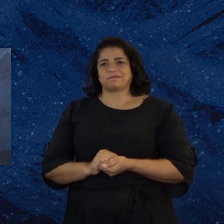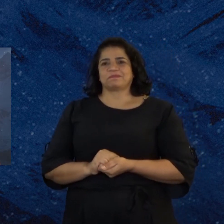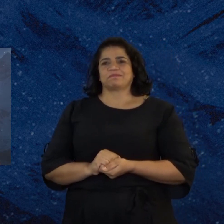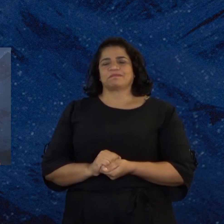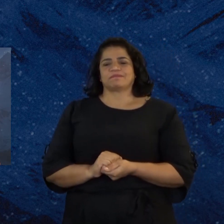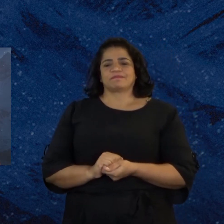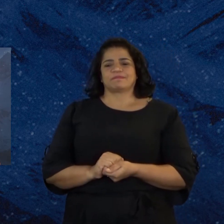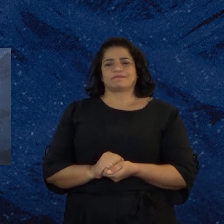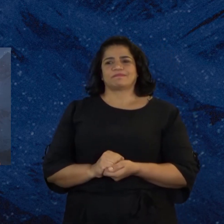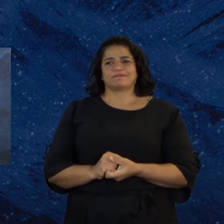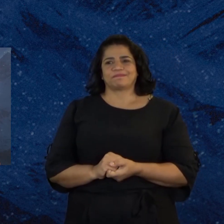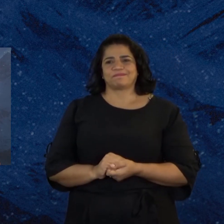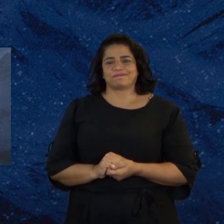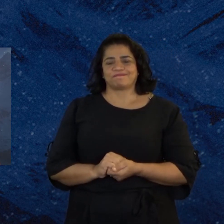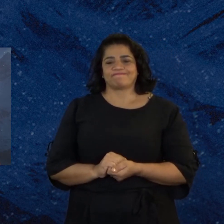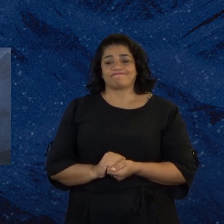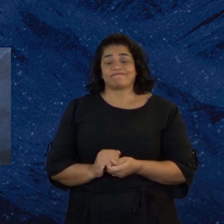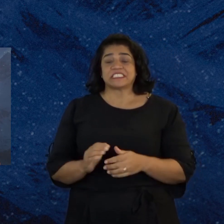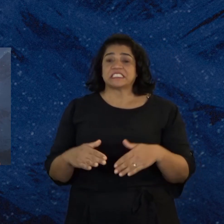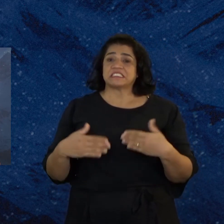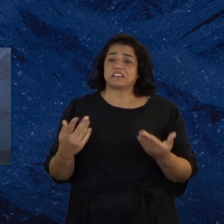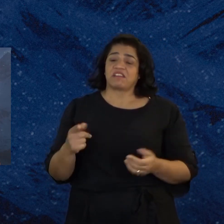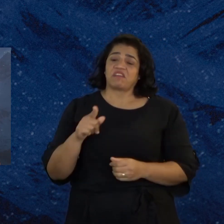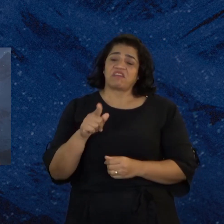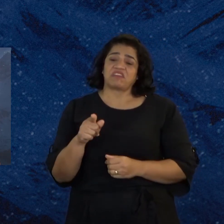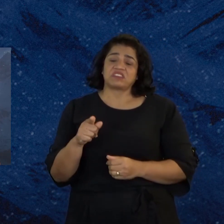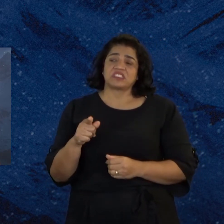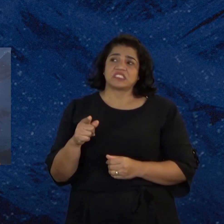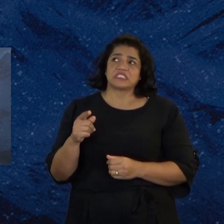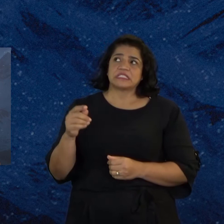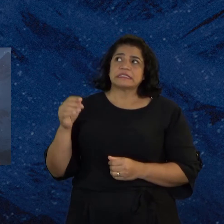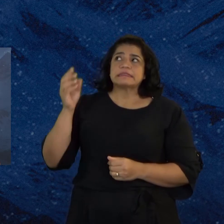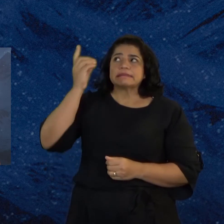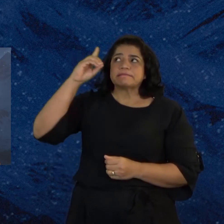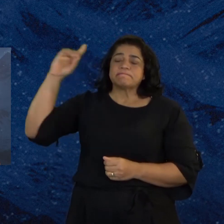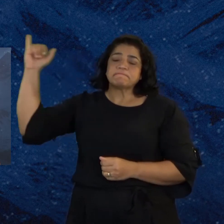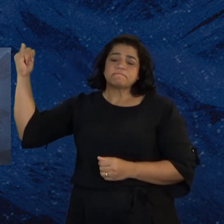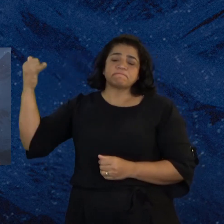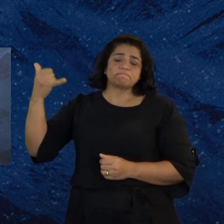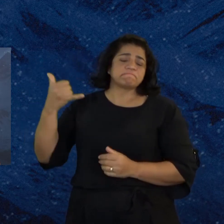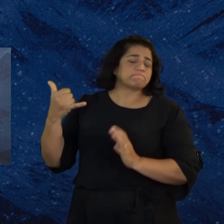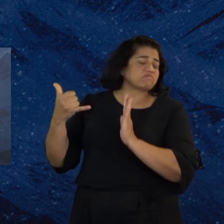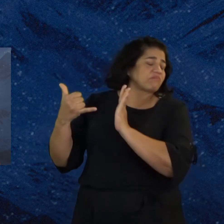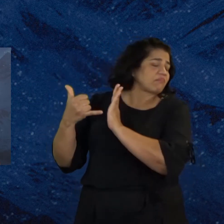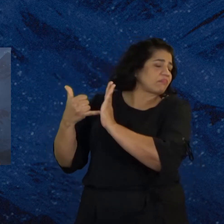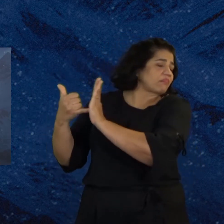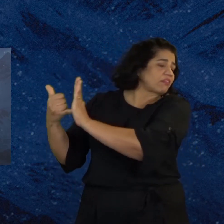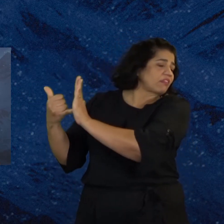para aquilo que Deus está falando. Você vai ignorar. Vai omitir. Vai se omitir.